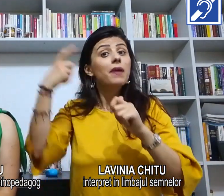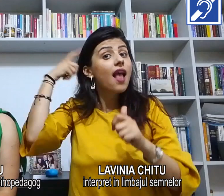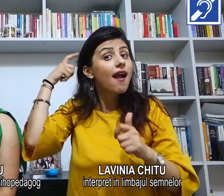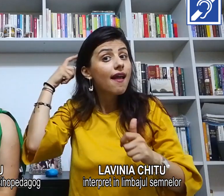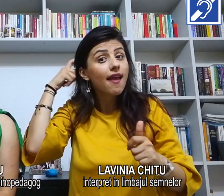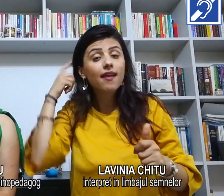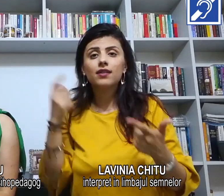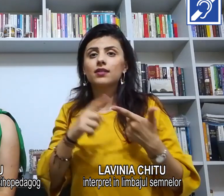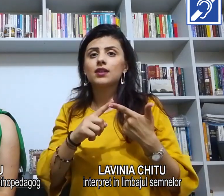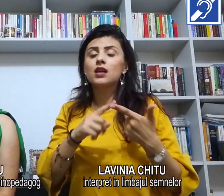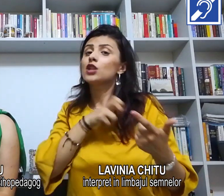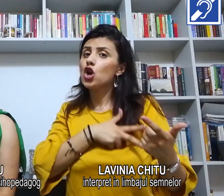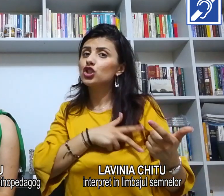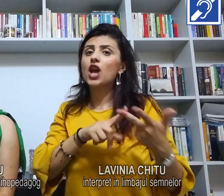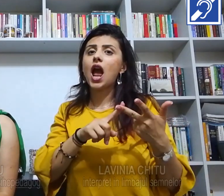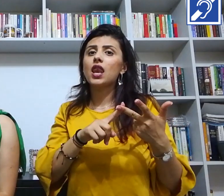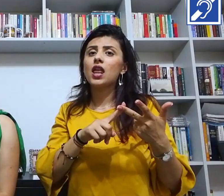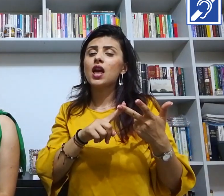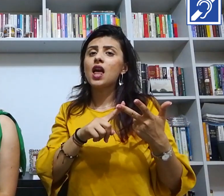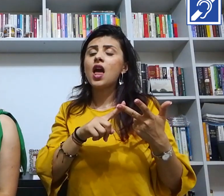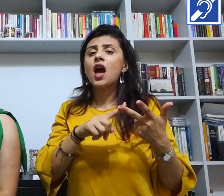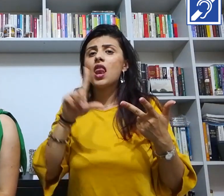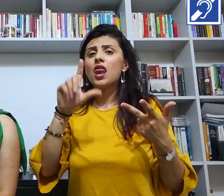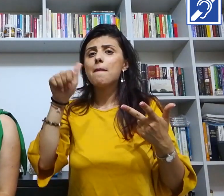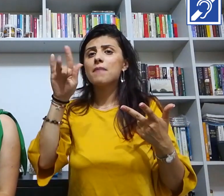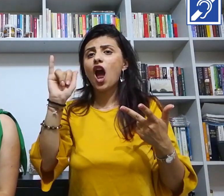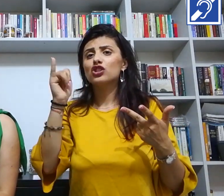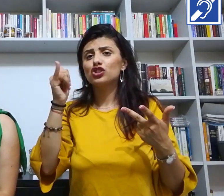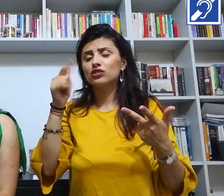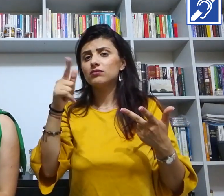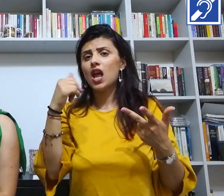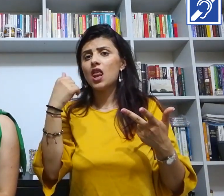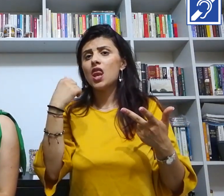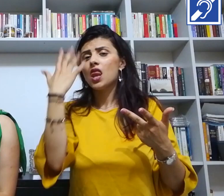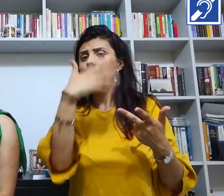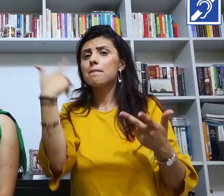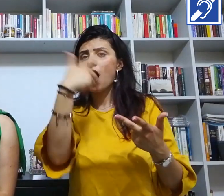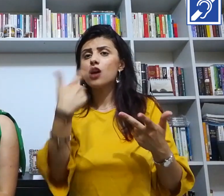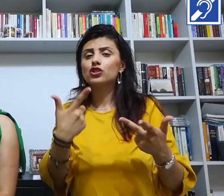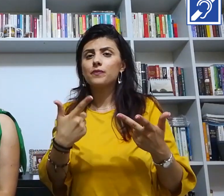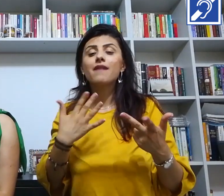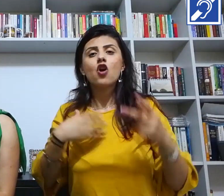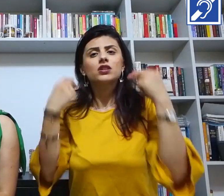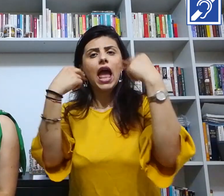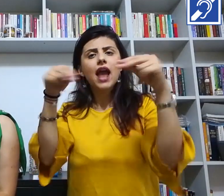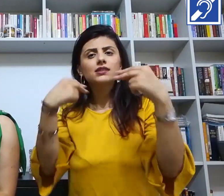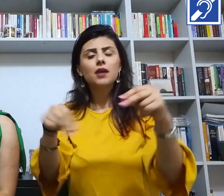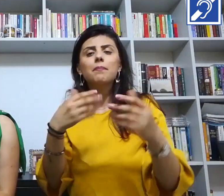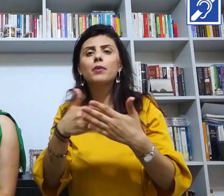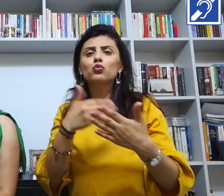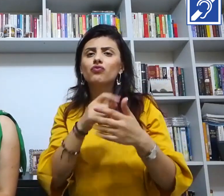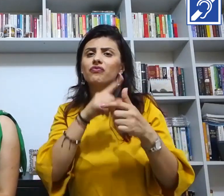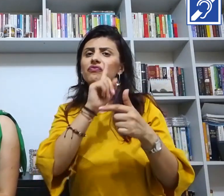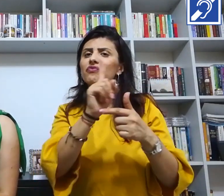social, limbaj și joc. Am să dau exemple pentru fiecare palier pentru o înțelegere cât